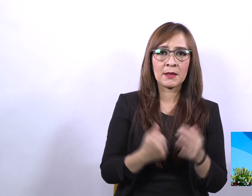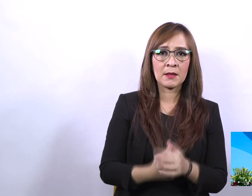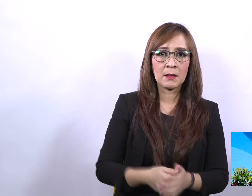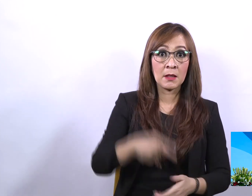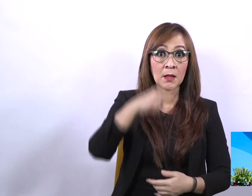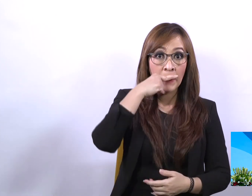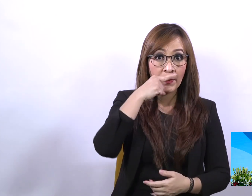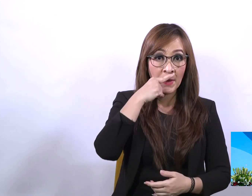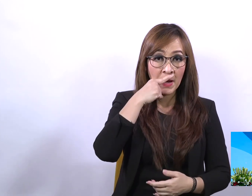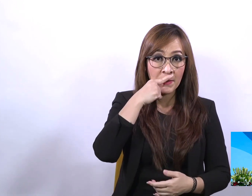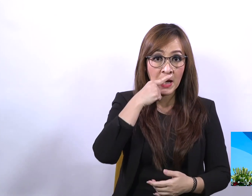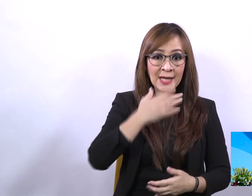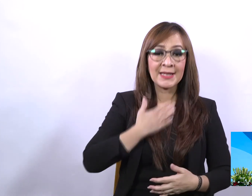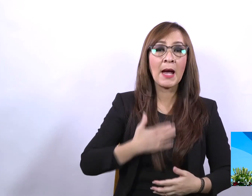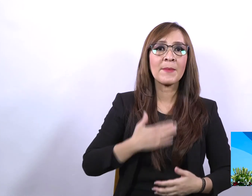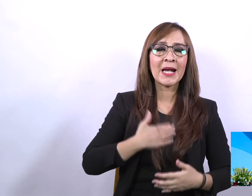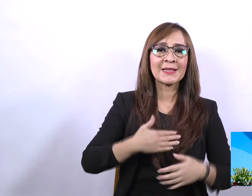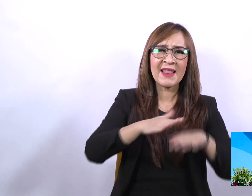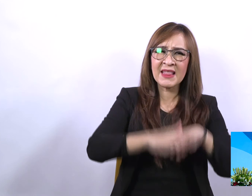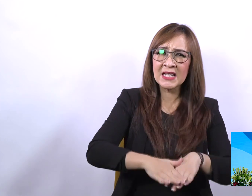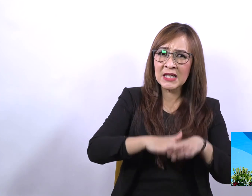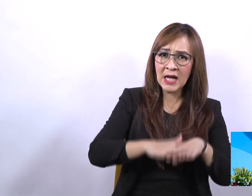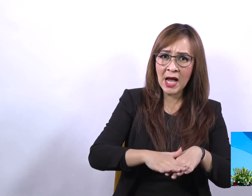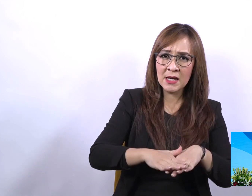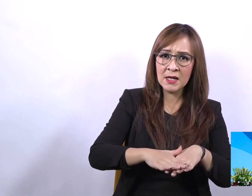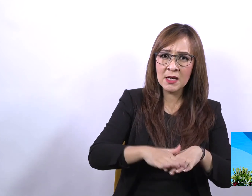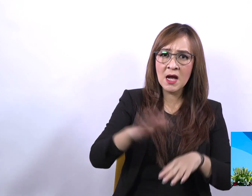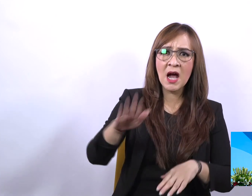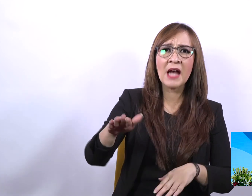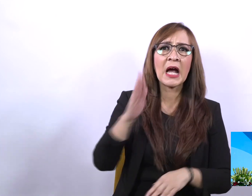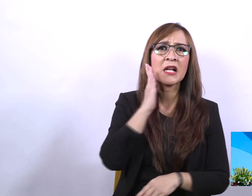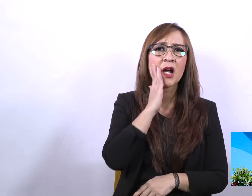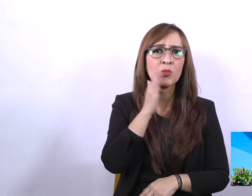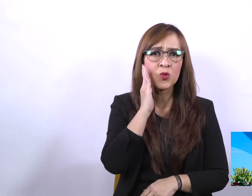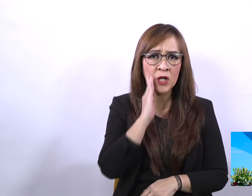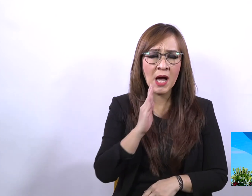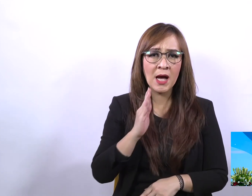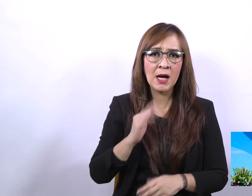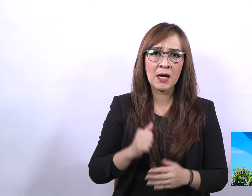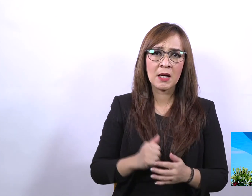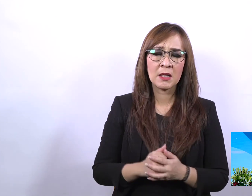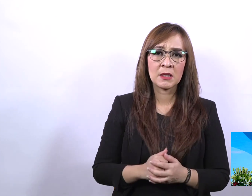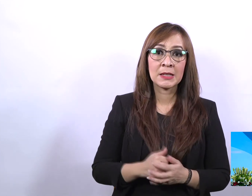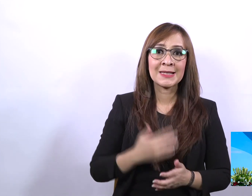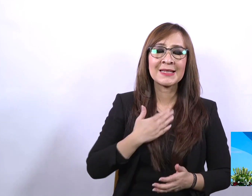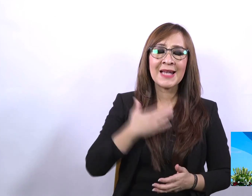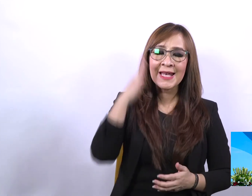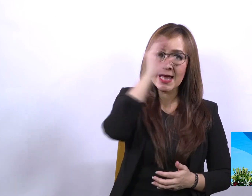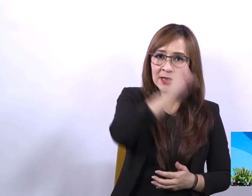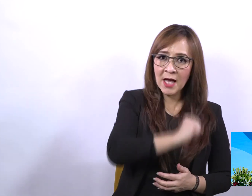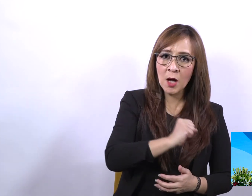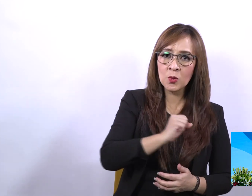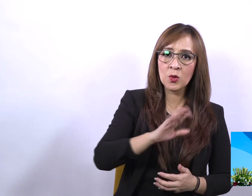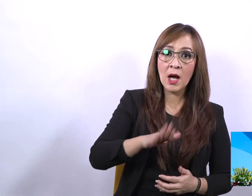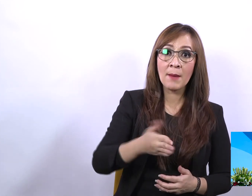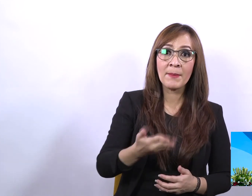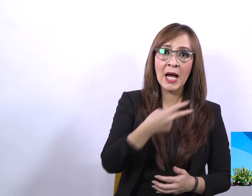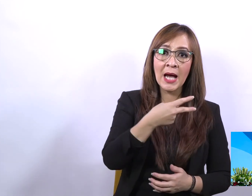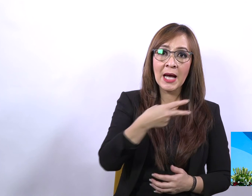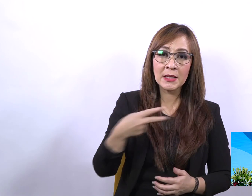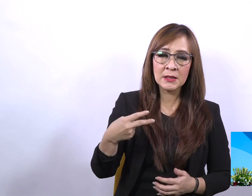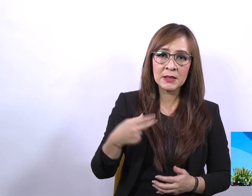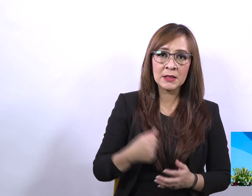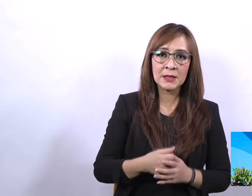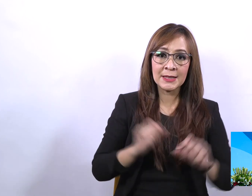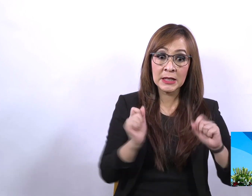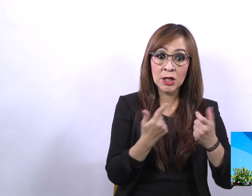mengalami tekanan Aino wajib going through adik-adik muda saya bisa merasakan set tahu apa artinya hidup dalam tekanan